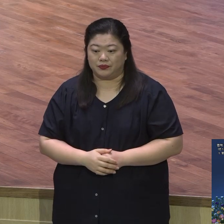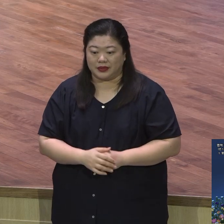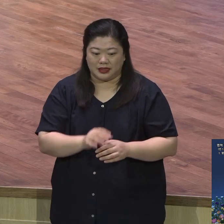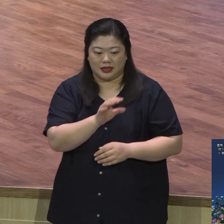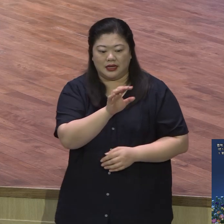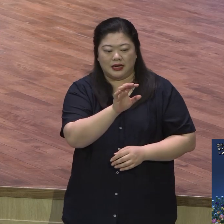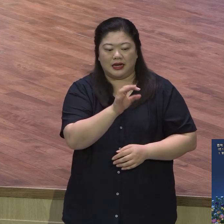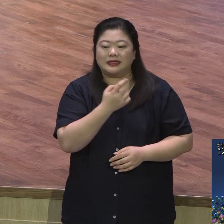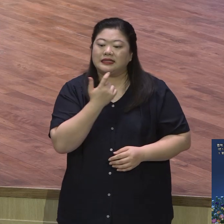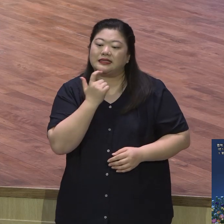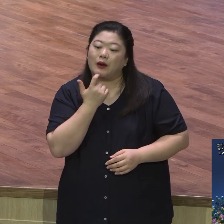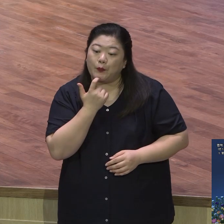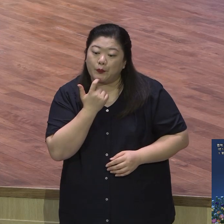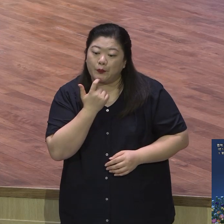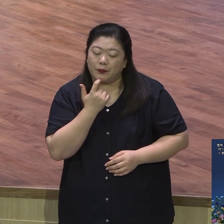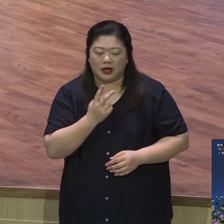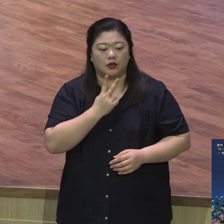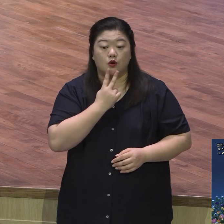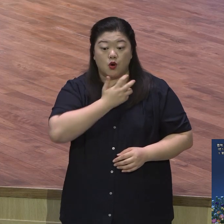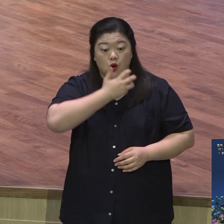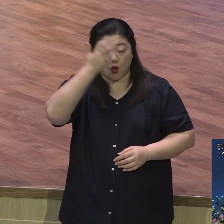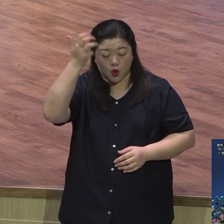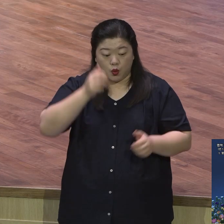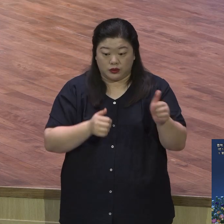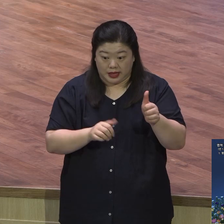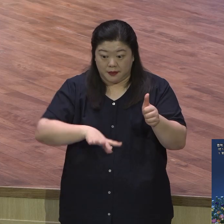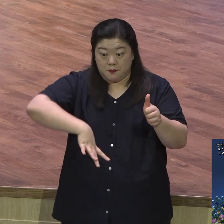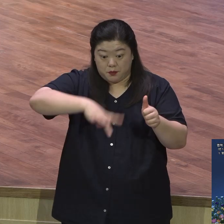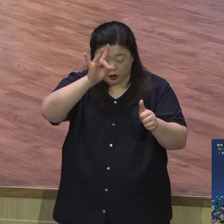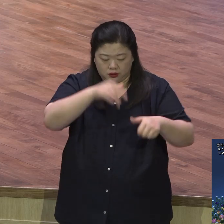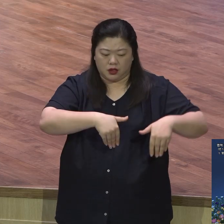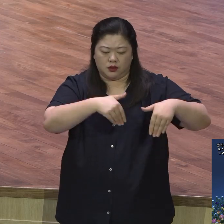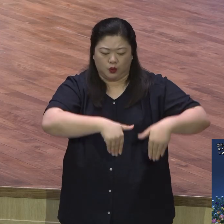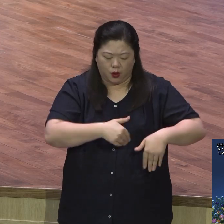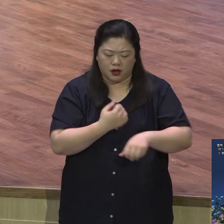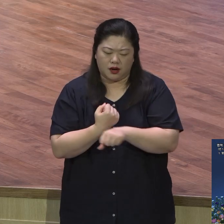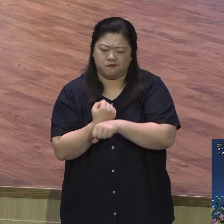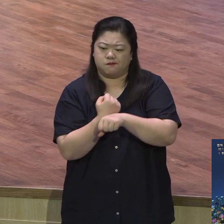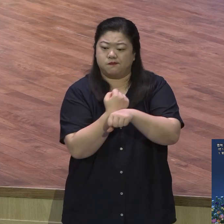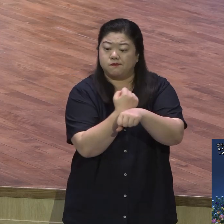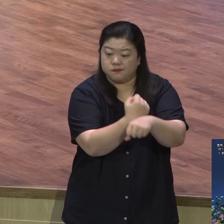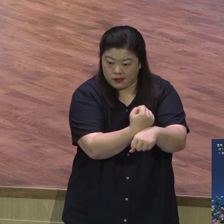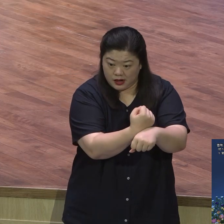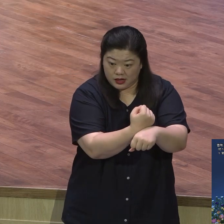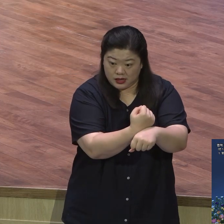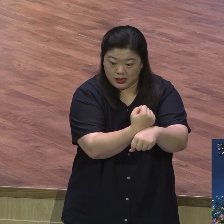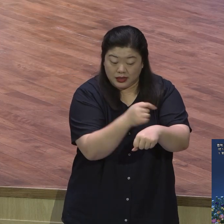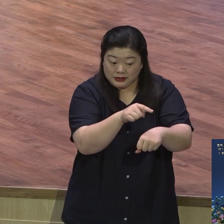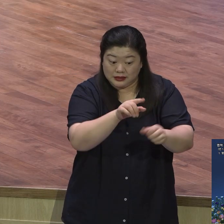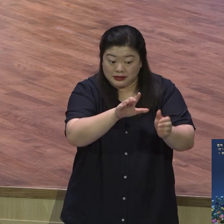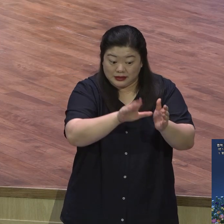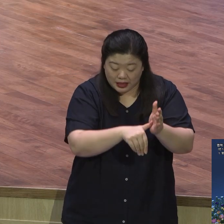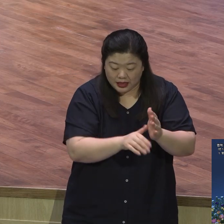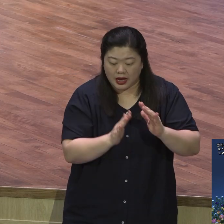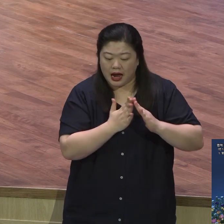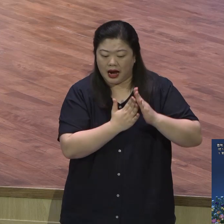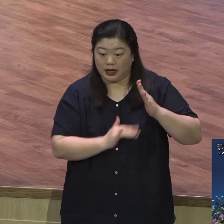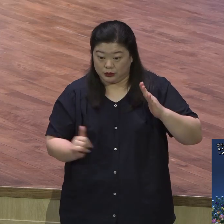70명이었습니다. 요셉이 먼저 노예로 가가지고 시작된 그 칼일 가족이